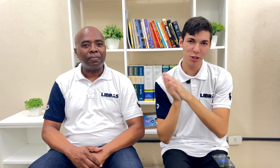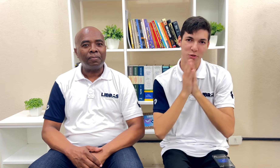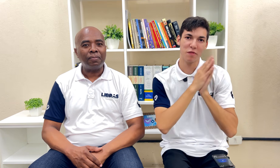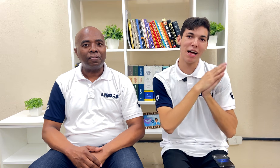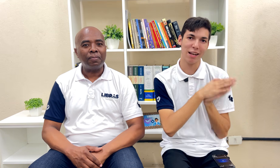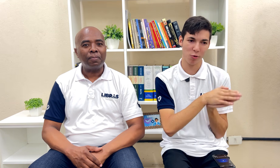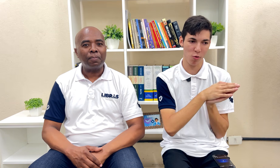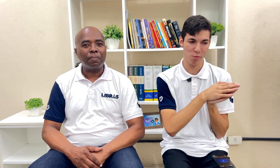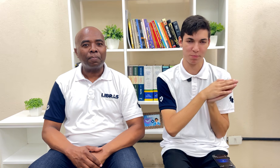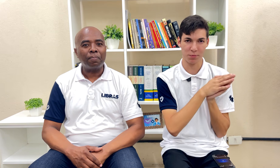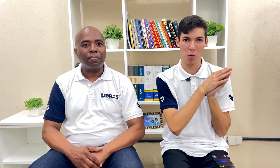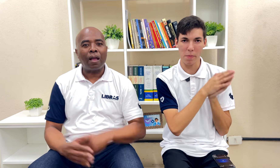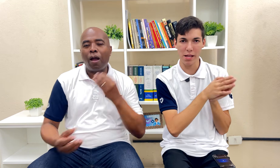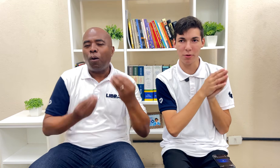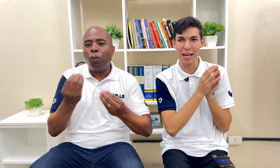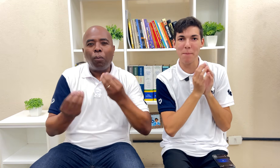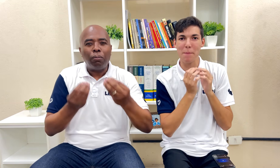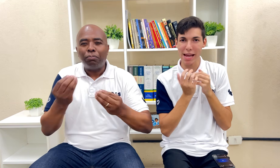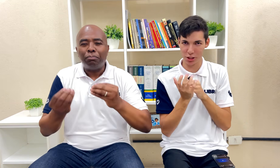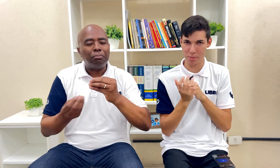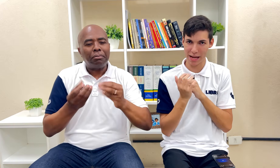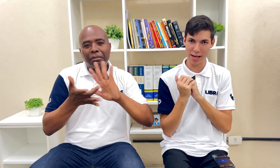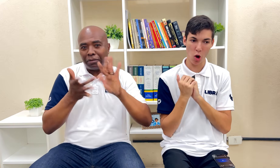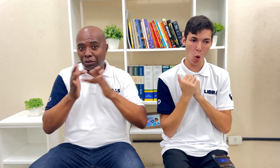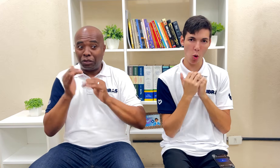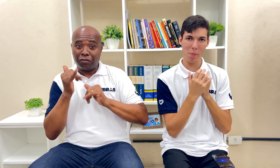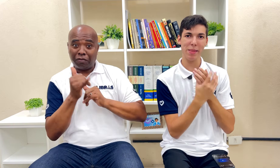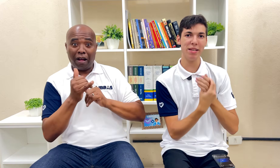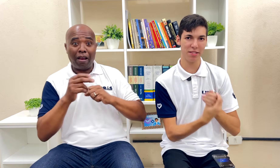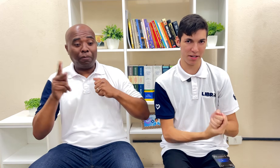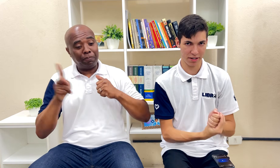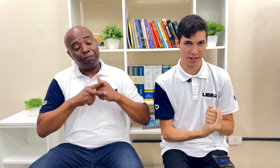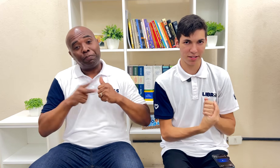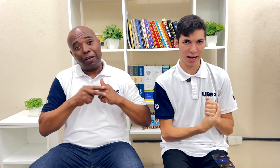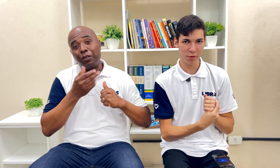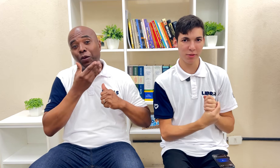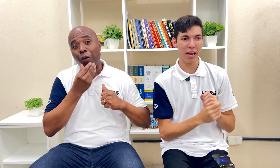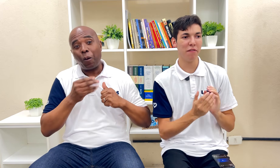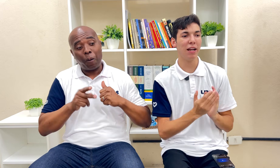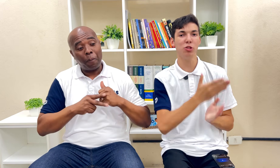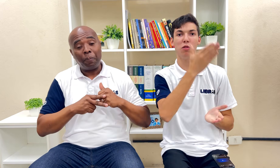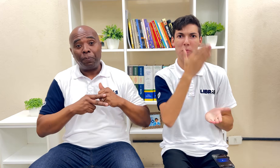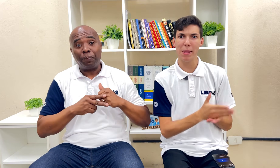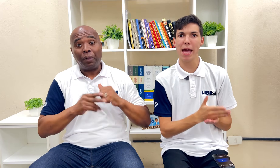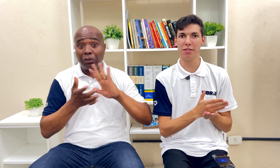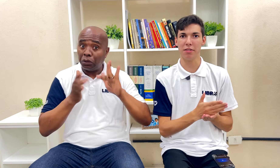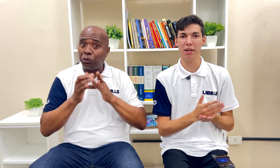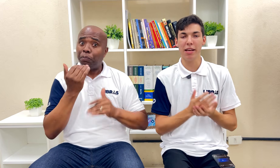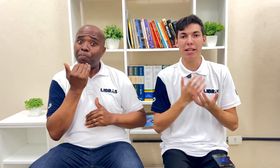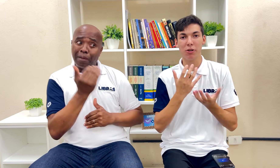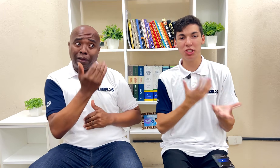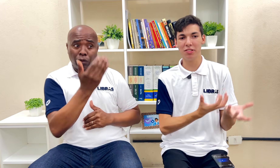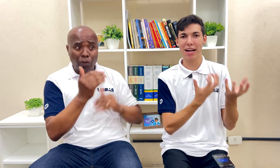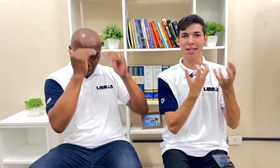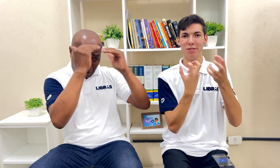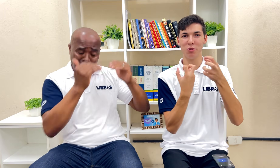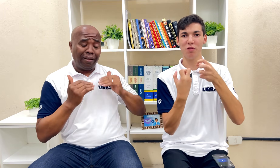Jesus fala com Pedro, ele pede para ele obedecer, certo? E aí ele fala de novo, obedece. Então a gente traz isso de volta